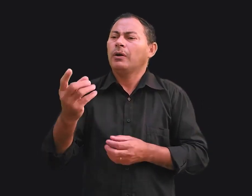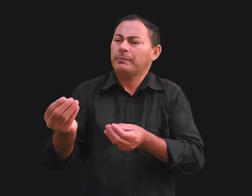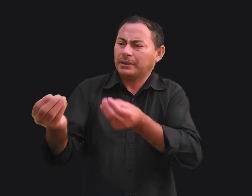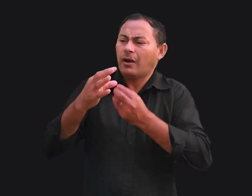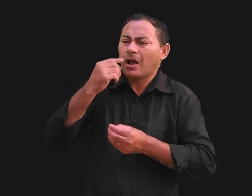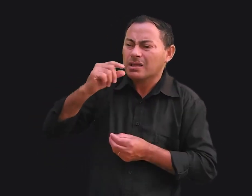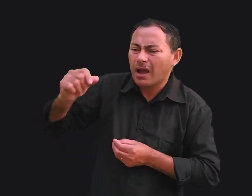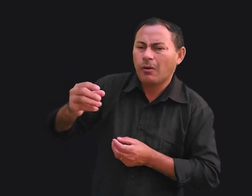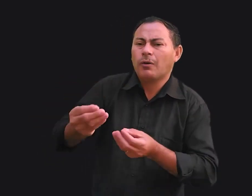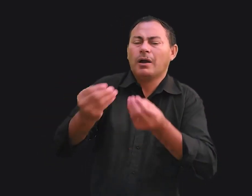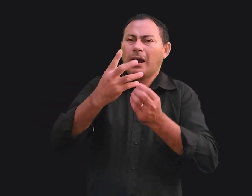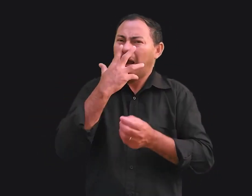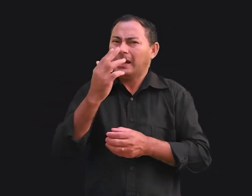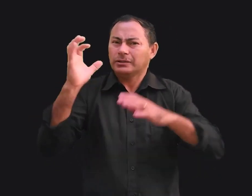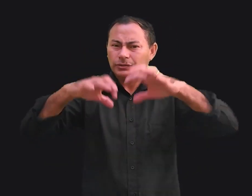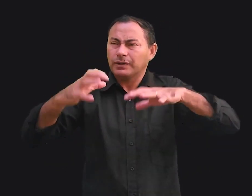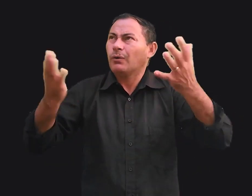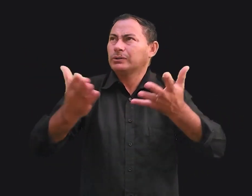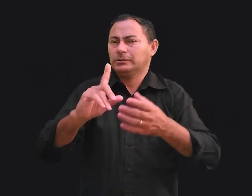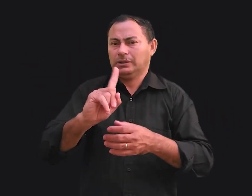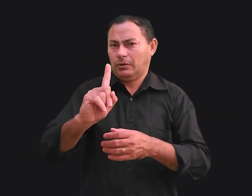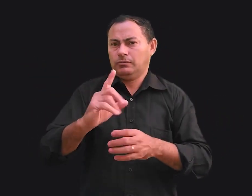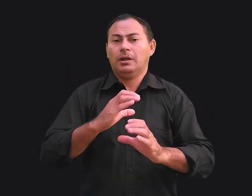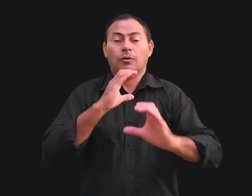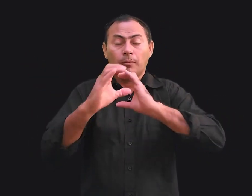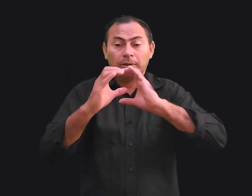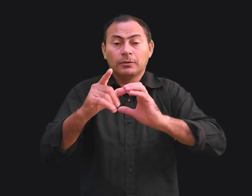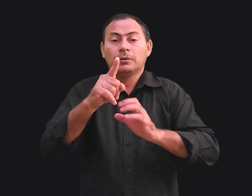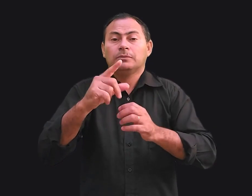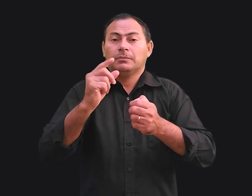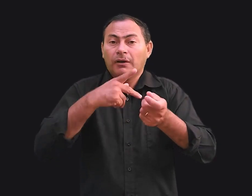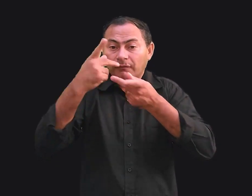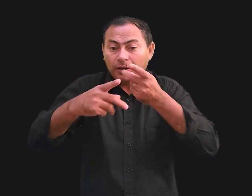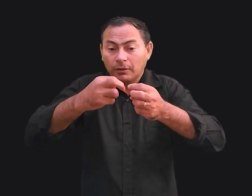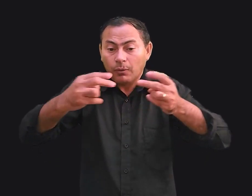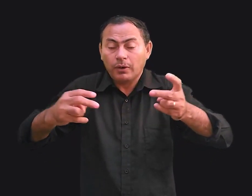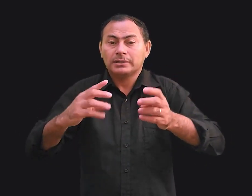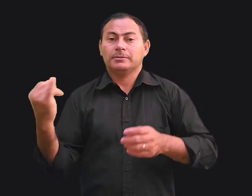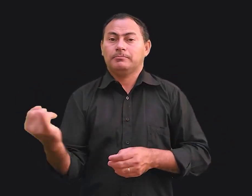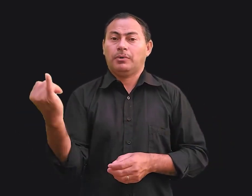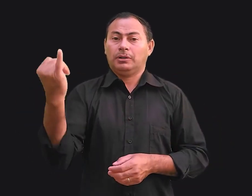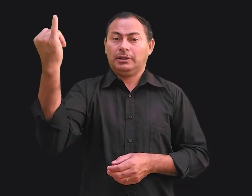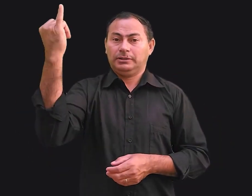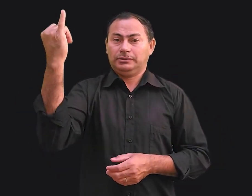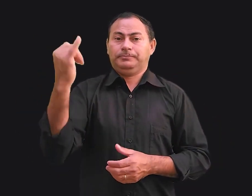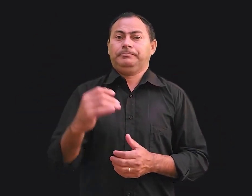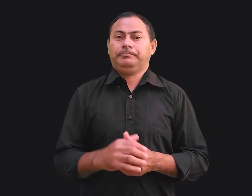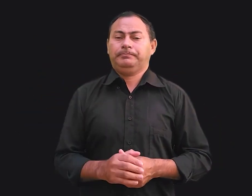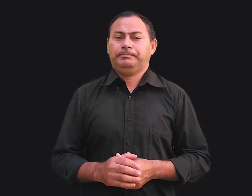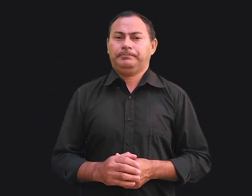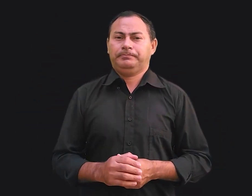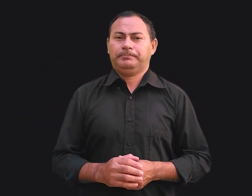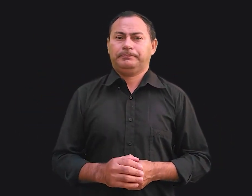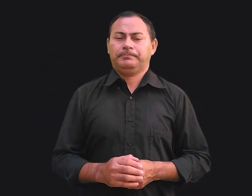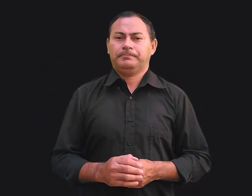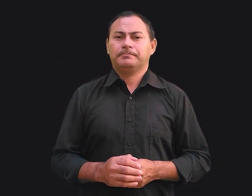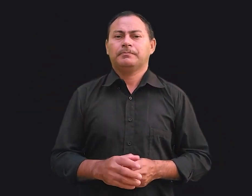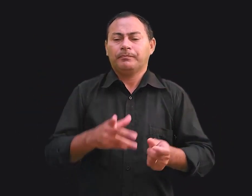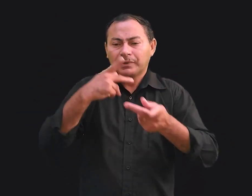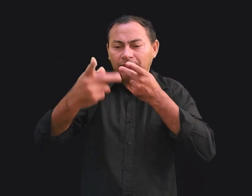passa o sal aí, ou acho que vai chover hoje. Não, vocês falam sobre coisas importantes. Falam